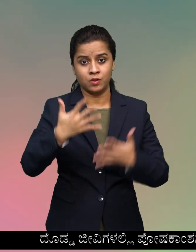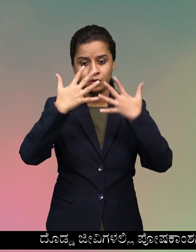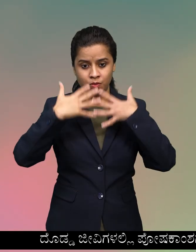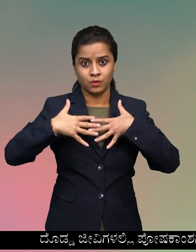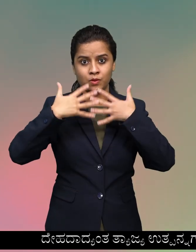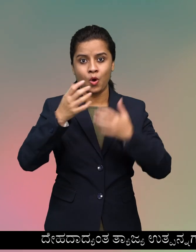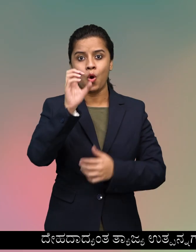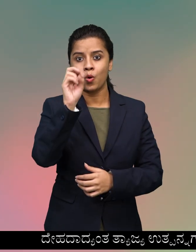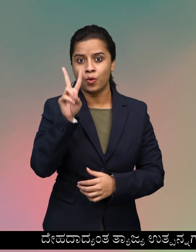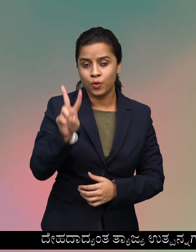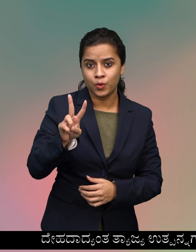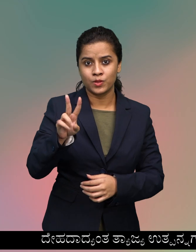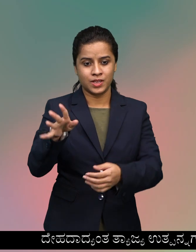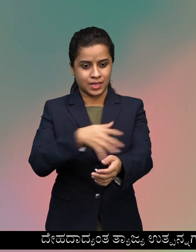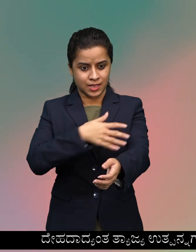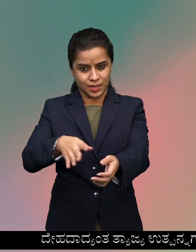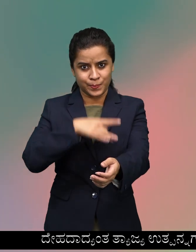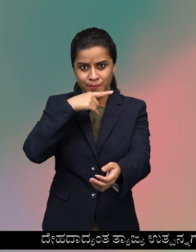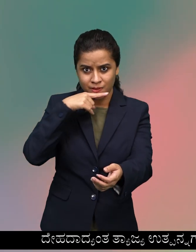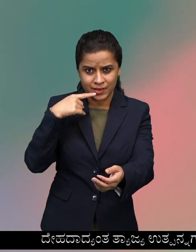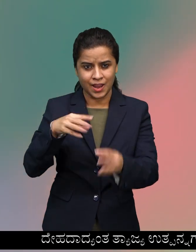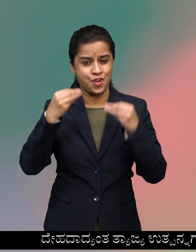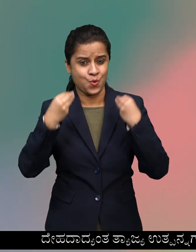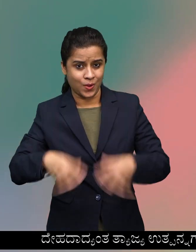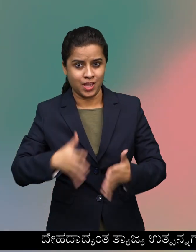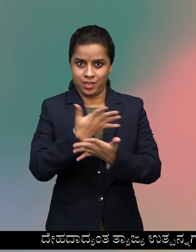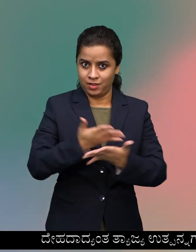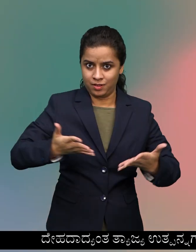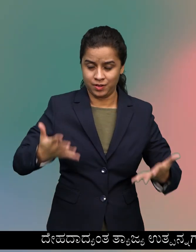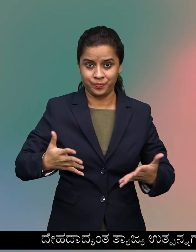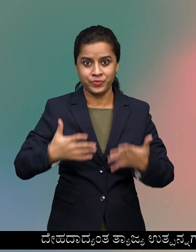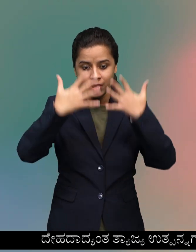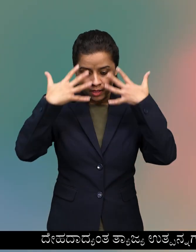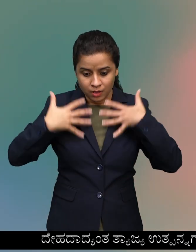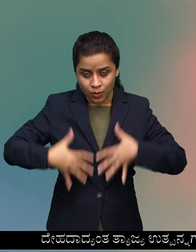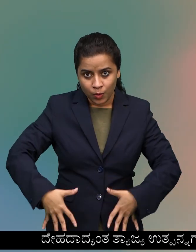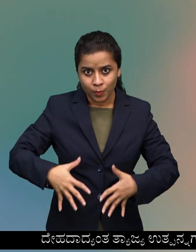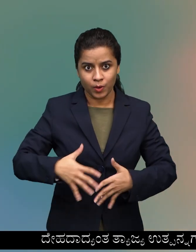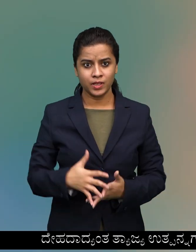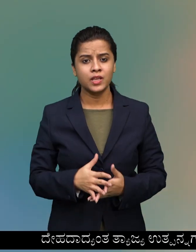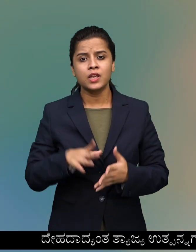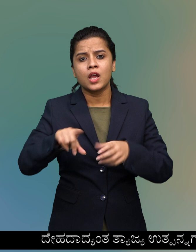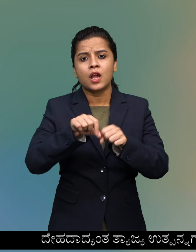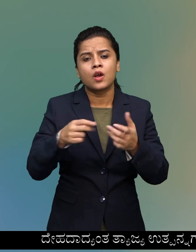ಮತ್ತು ದೇಹದಾದ್ಯಂತ ತ್ಯಾಜ್ಯ ಉತ್ಪನ್ನಗಳ ಸಾಗಣೆಯನ್ನು ಪರಿಚಲನಾ ವ್ಯವಸ್ಥೆ